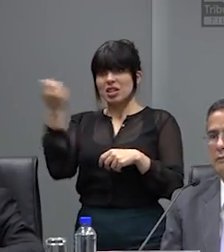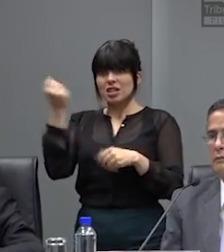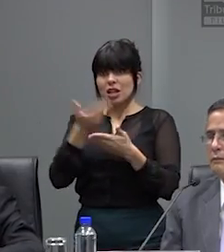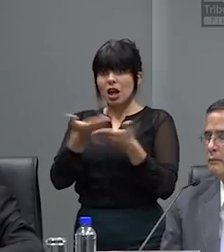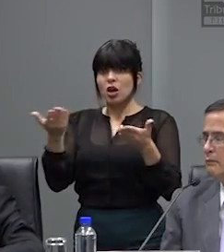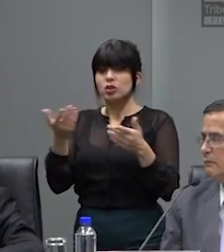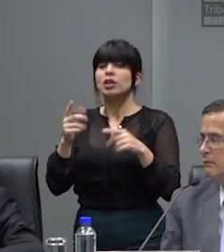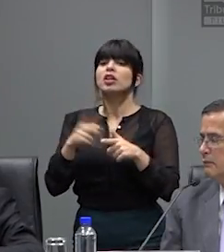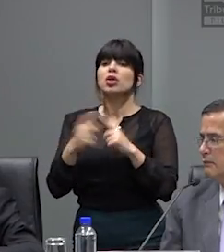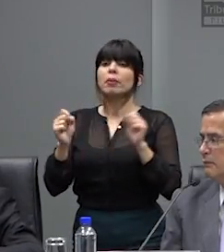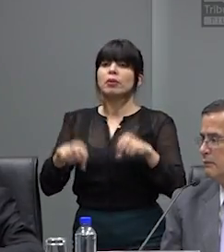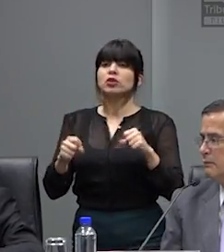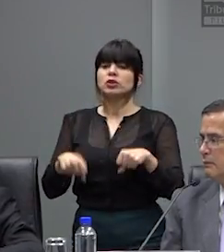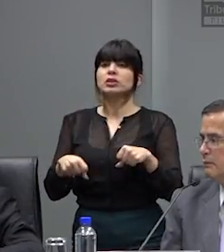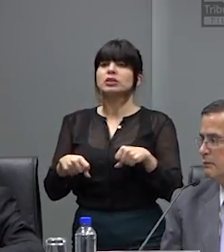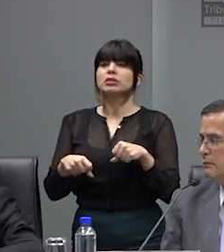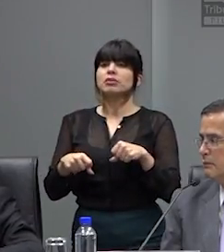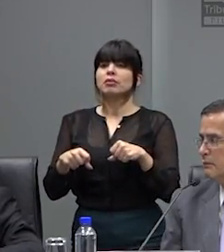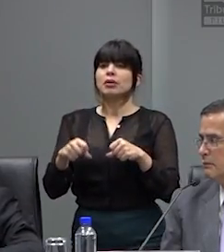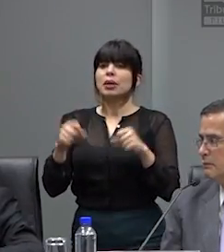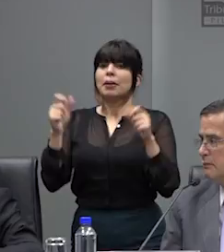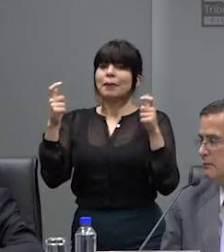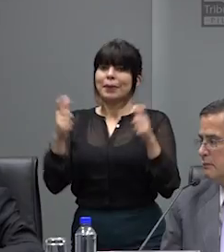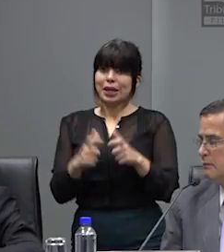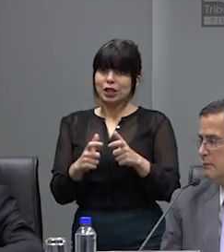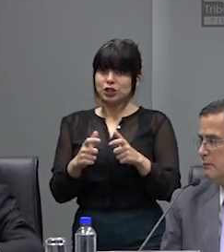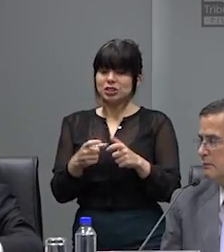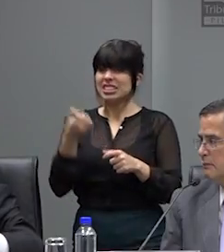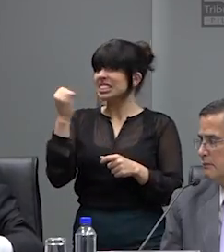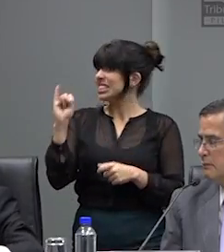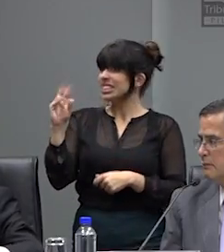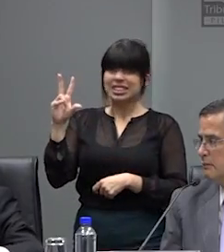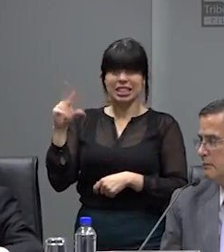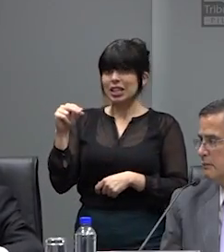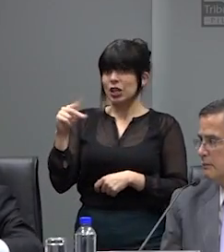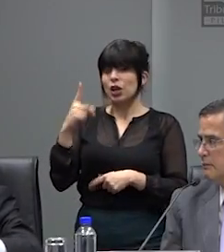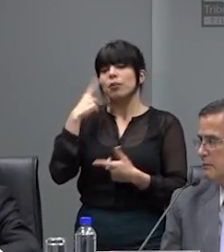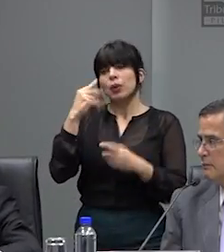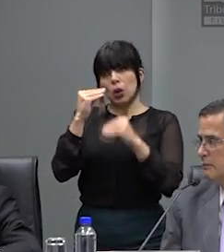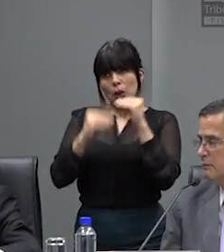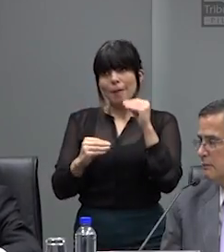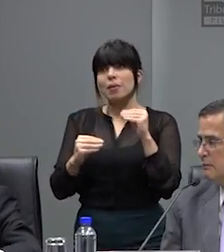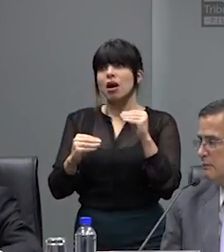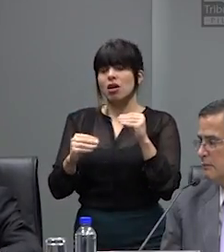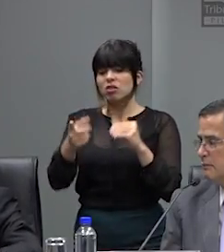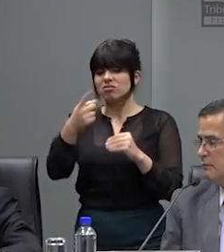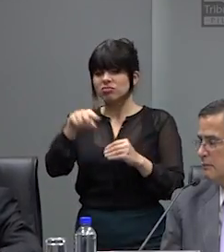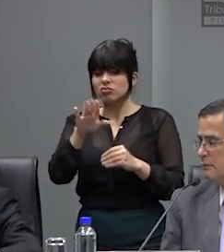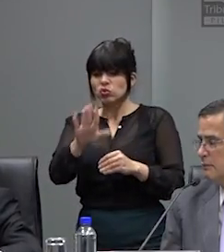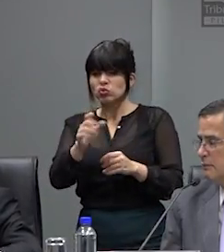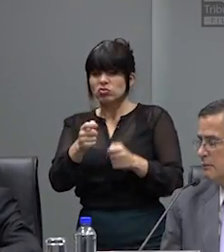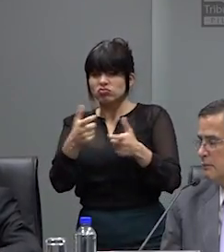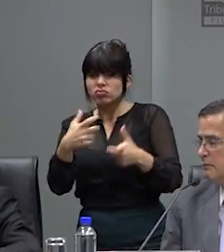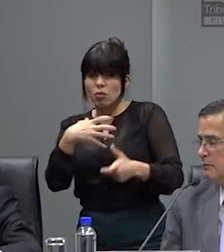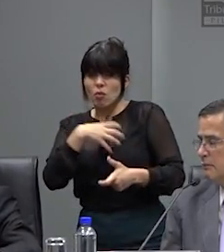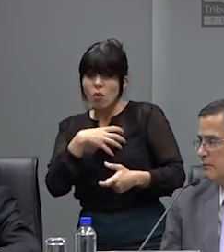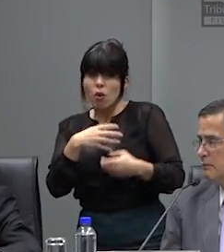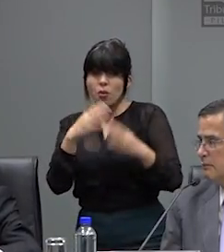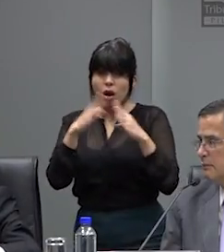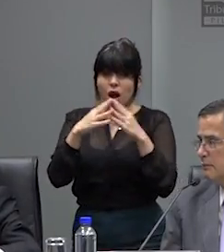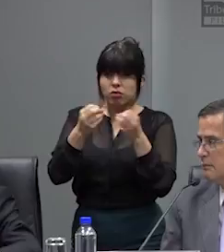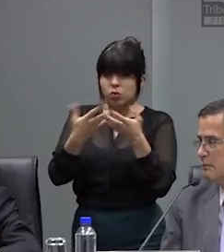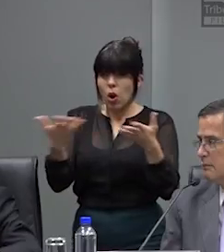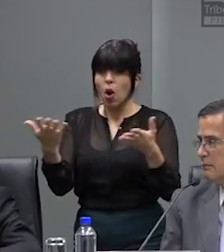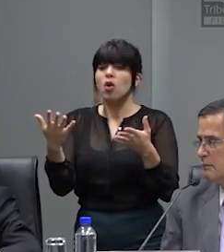probablemente va a haber una disuasión de lo que es esa actividad. Y si no es así, al menos va a perder todos sus capitales adquiridos de